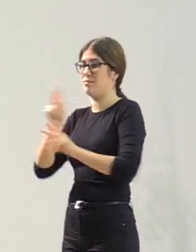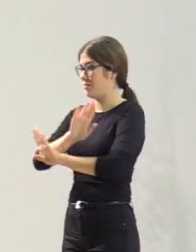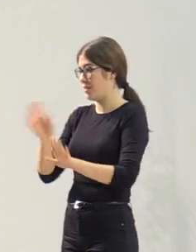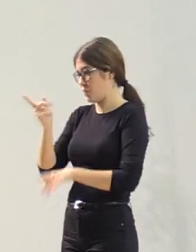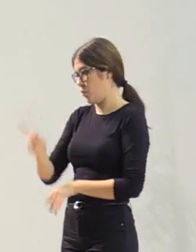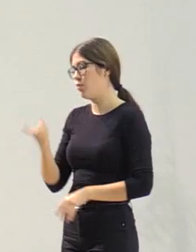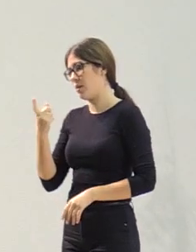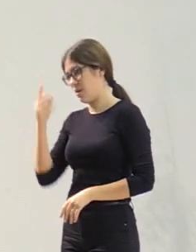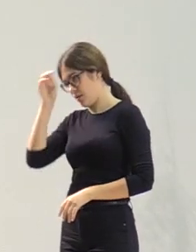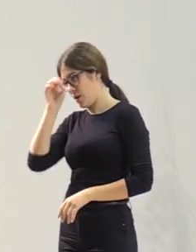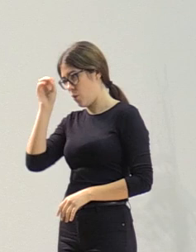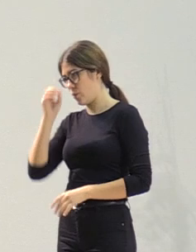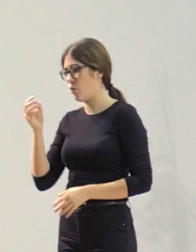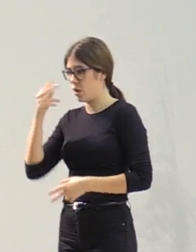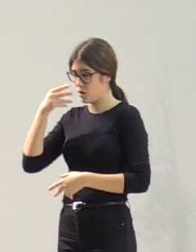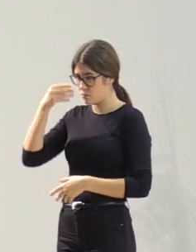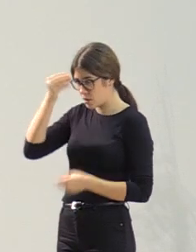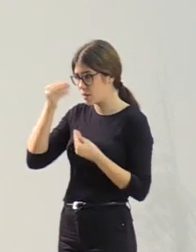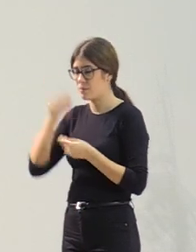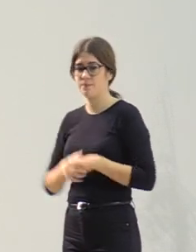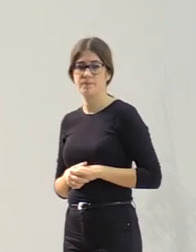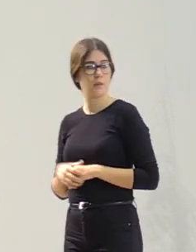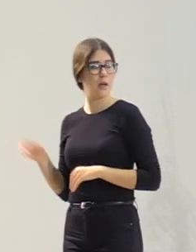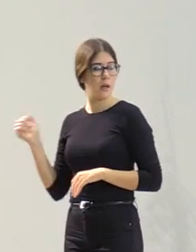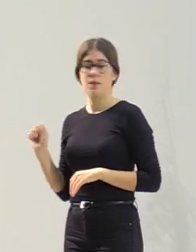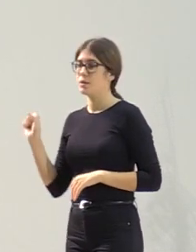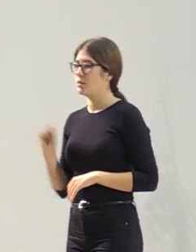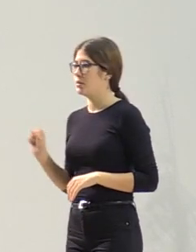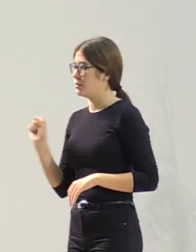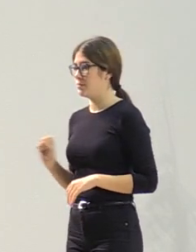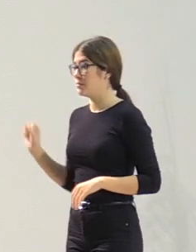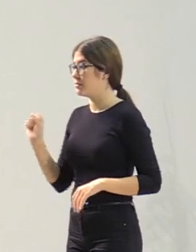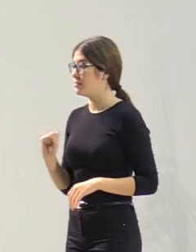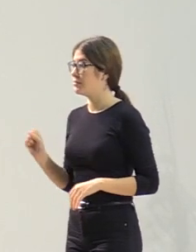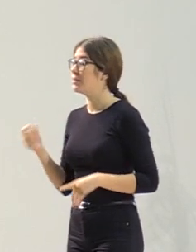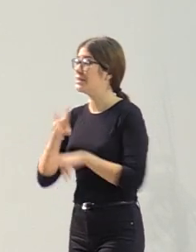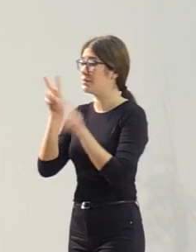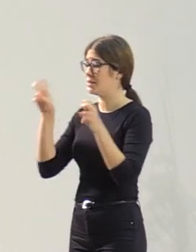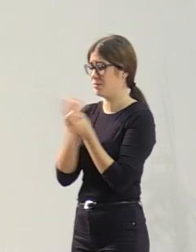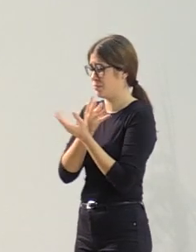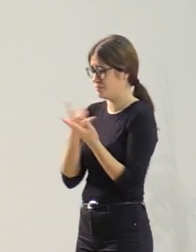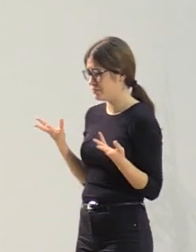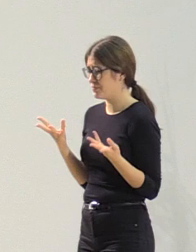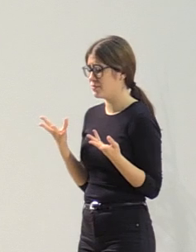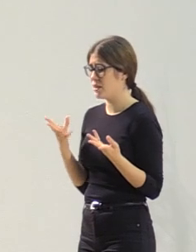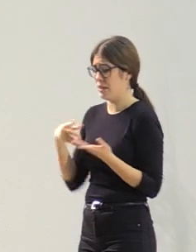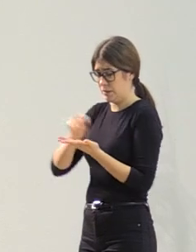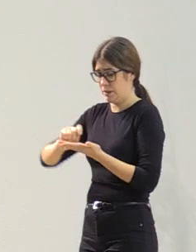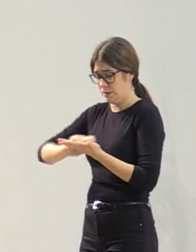queréis. Sí, pues nada, habéis dicho muchas cosas, se han ido apuntando temas y salen como diferentes conceptos para